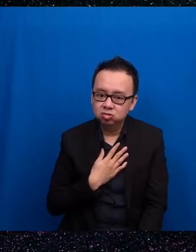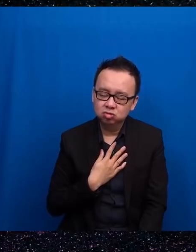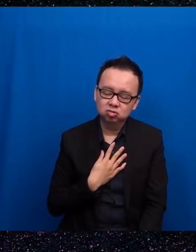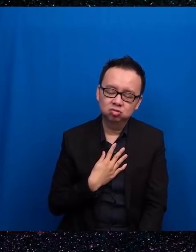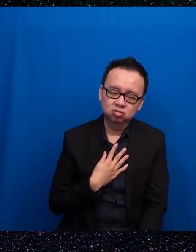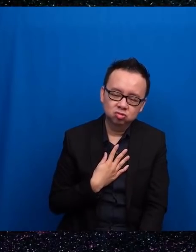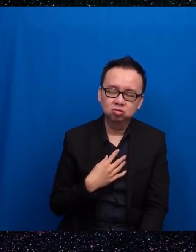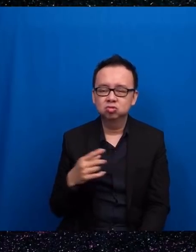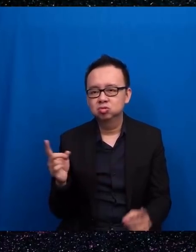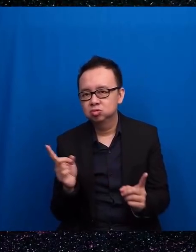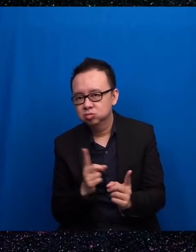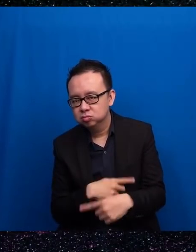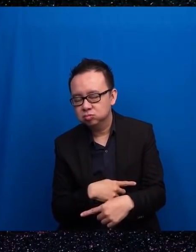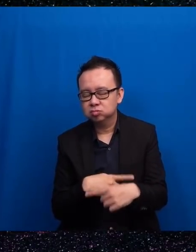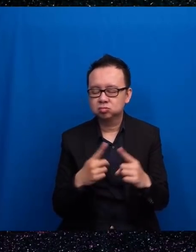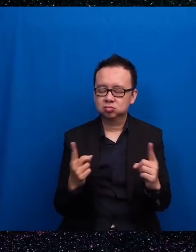bagiku.